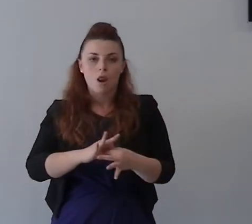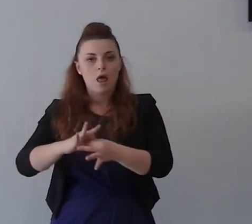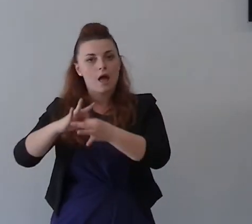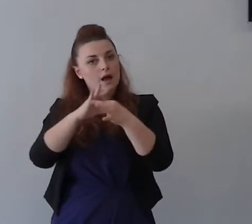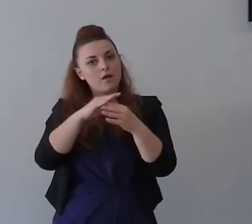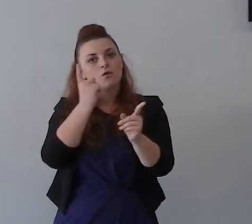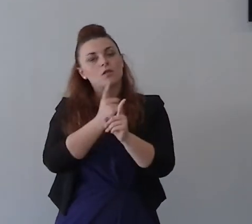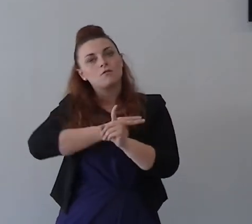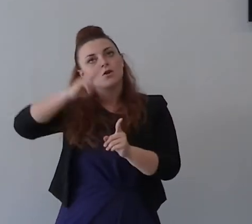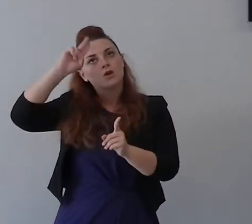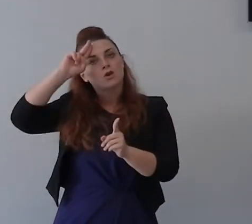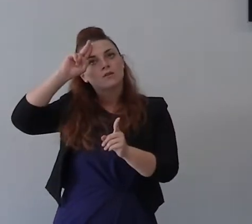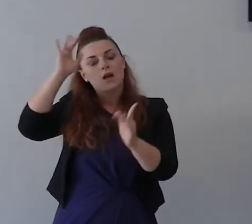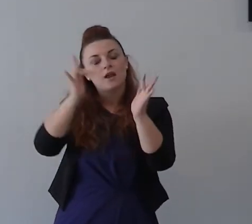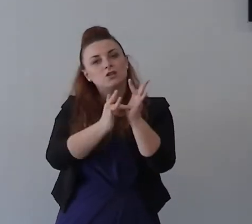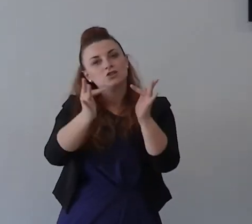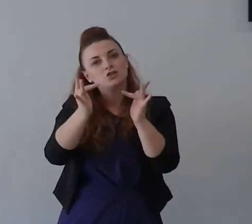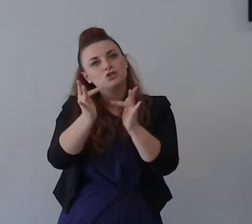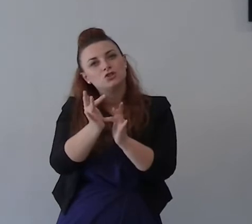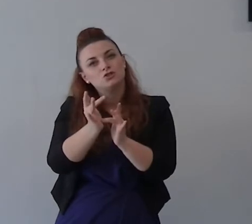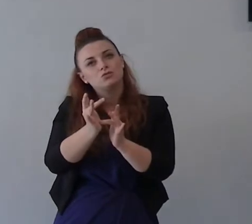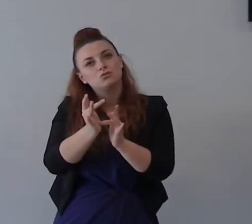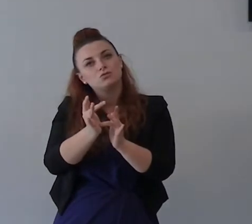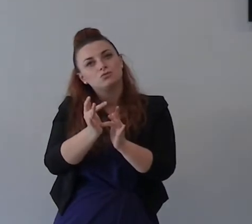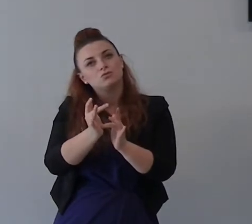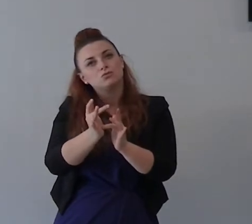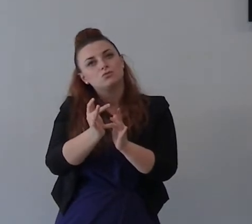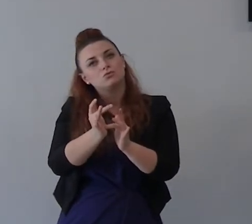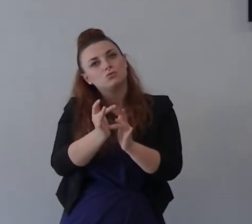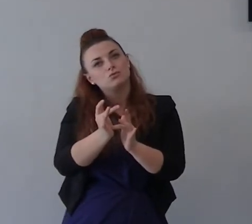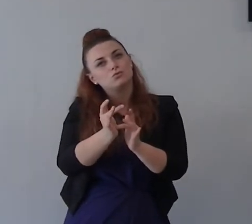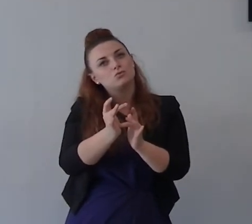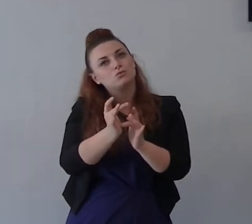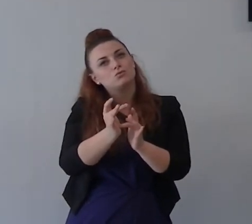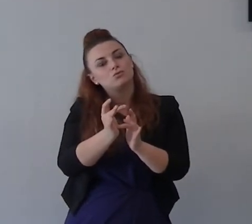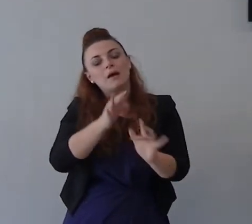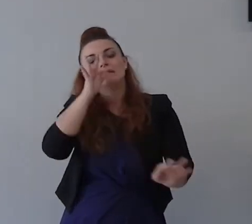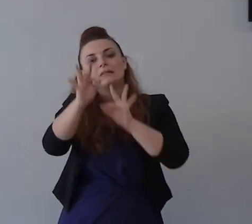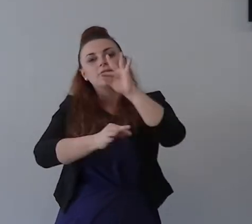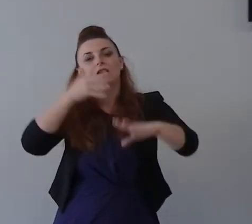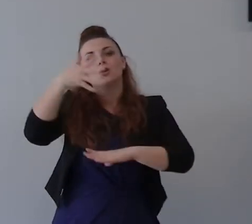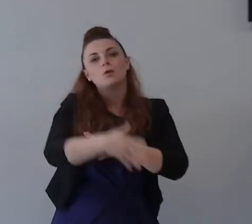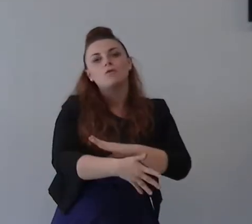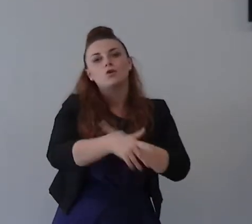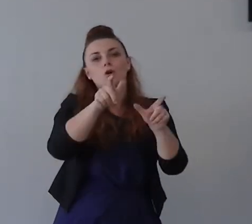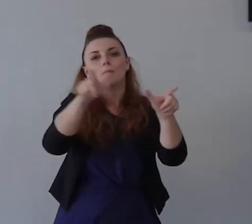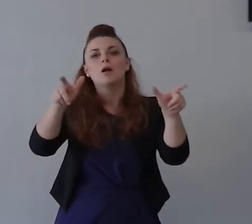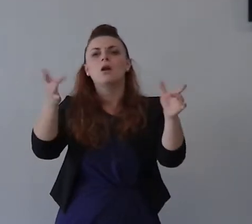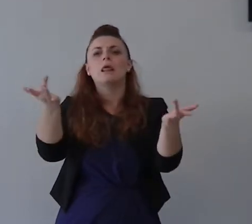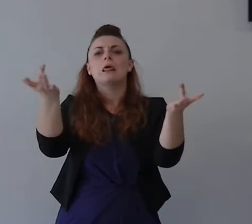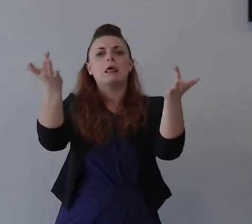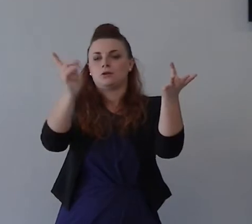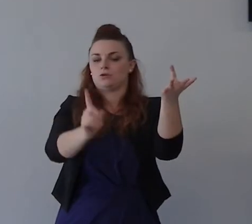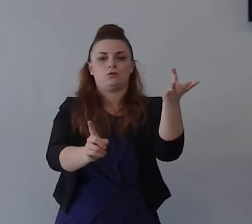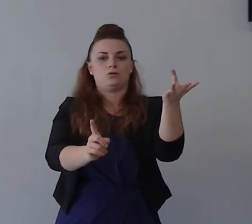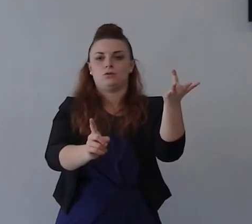hanno un importante significato per la mia vita, che vanno oltre le semplici parole. Quando io uso il termine